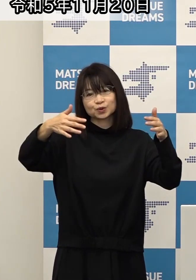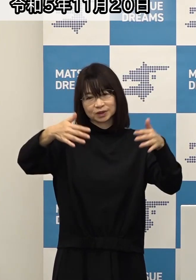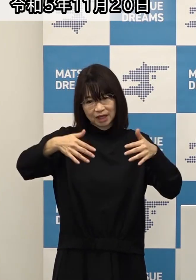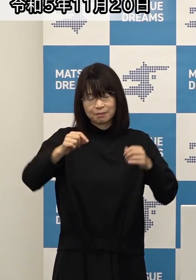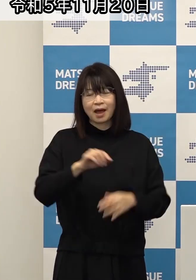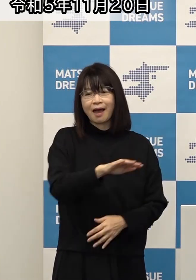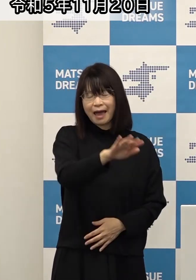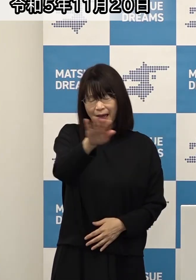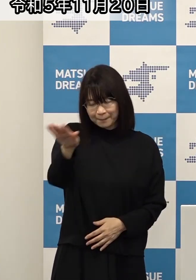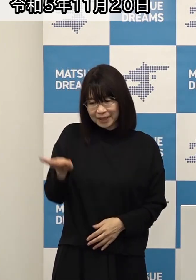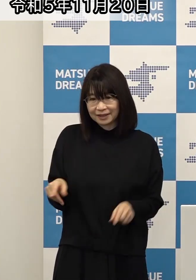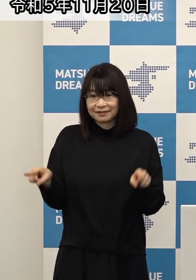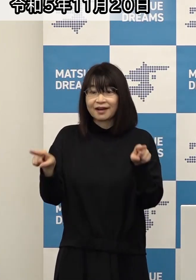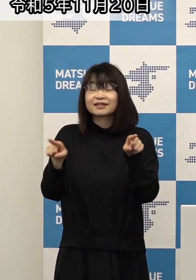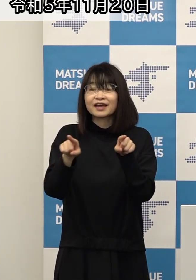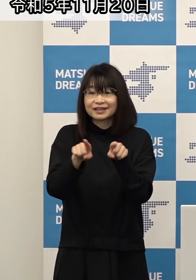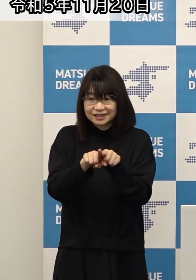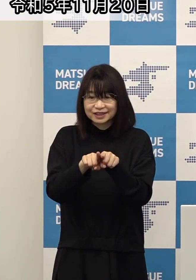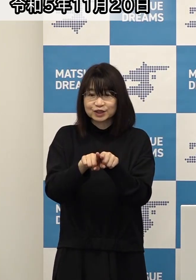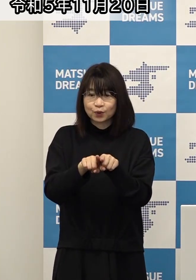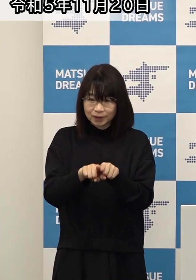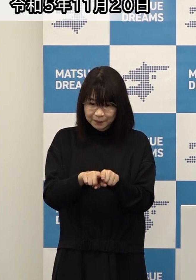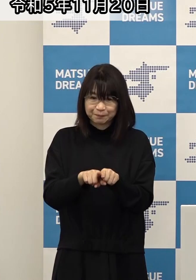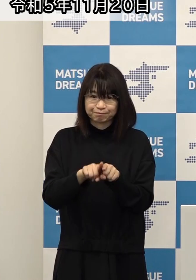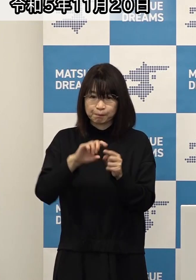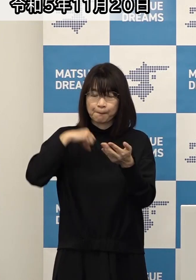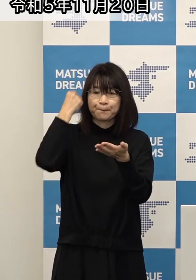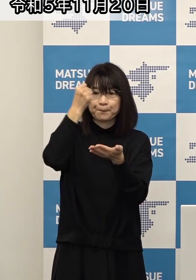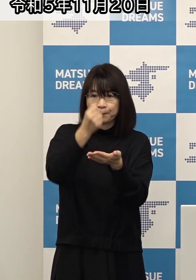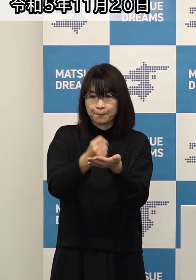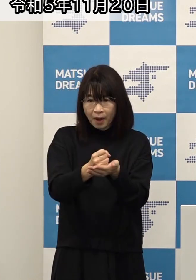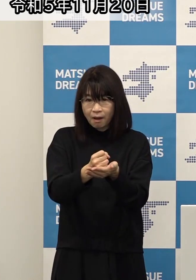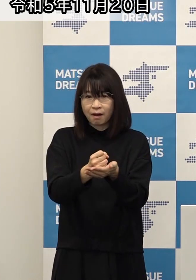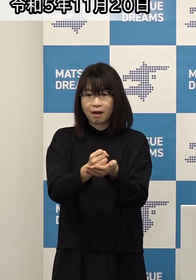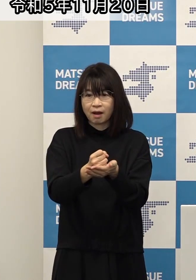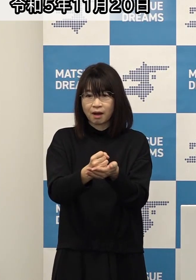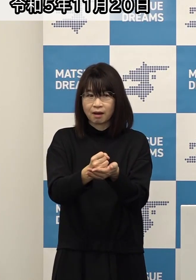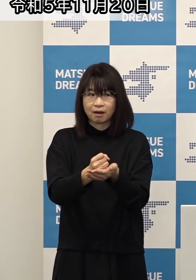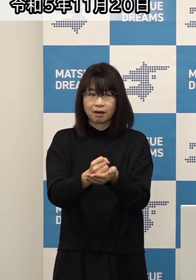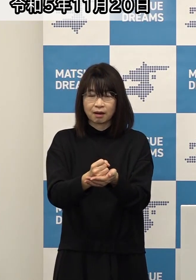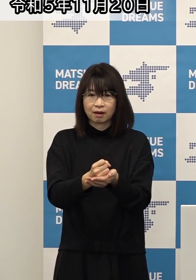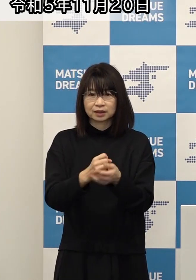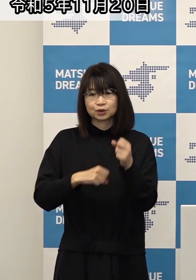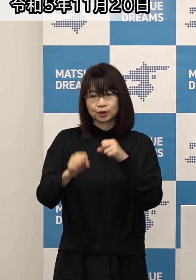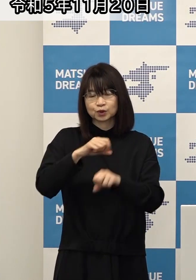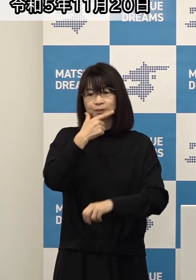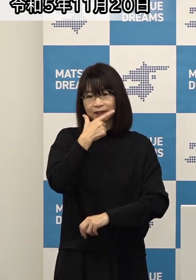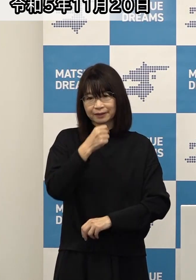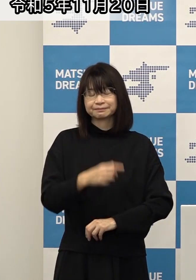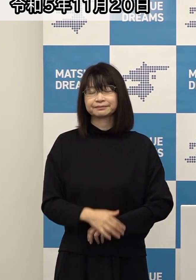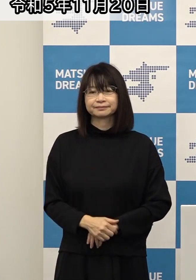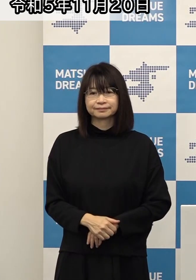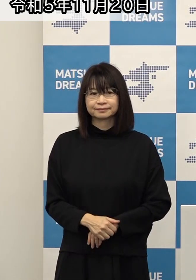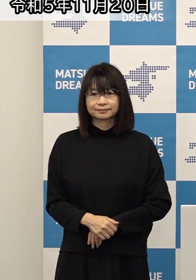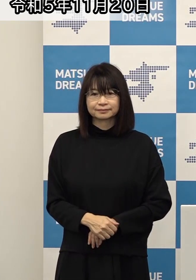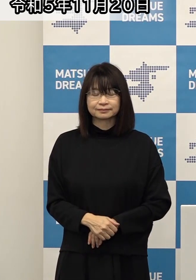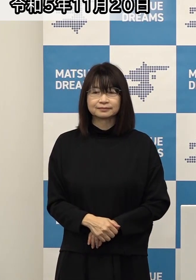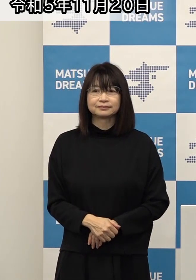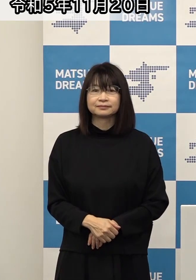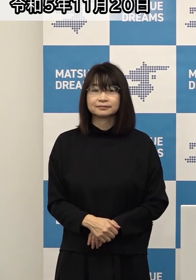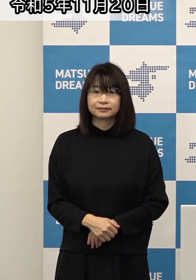みんなでこう一緒にですね、回収の実現を図っていくということができればとも考えているところです。 ありがとうございます。